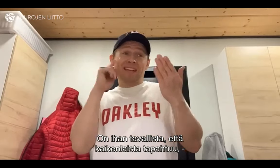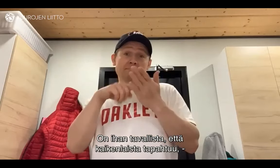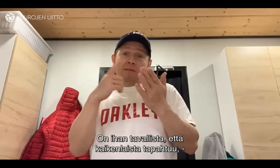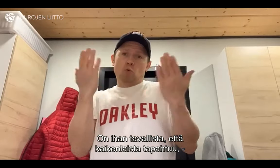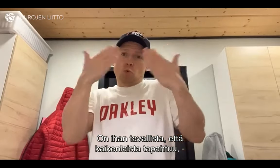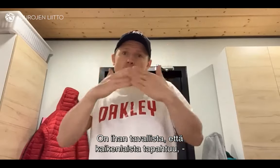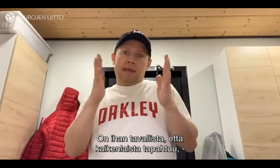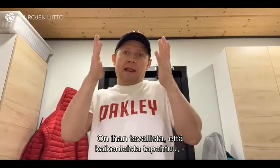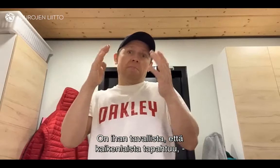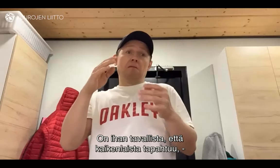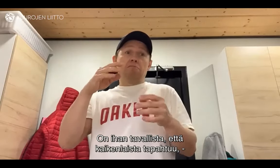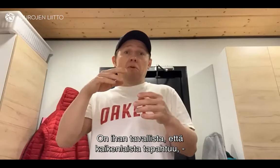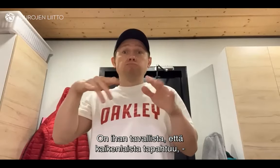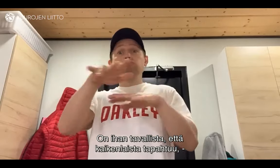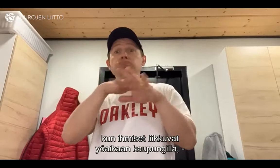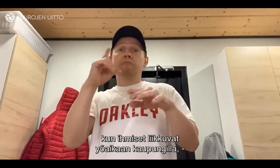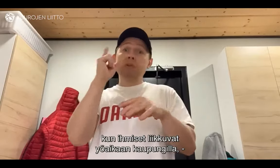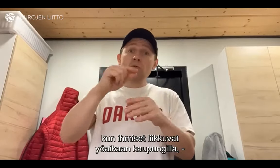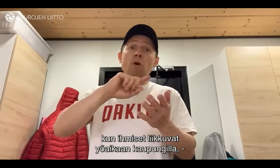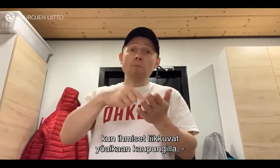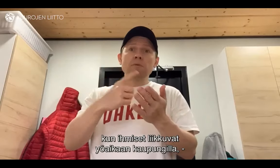On ihan tavallista, että kaikenlaista tapahtuu,